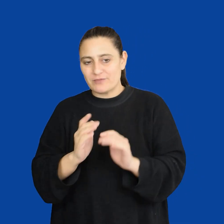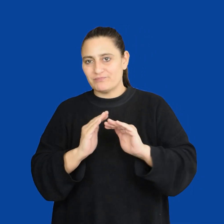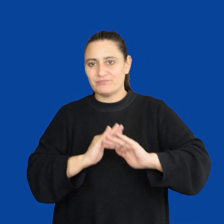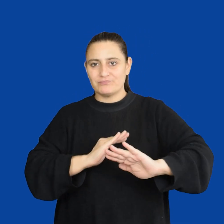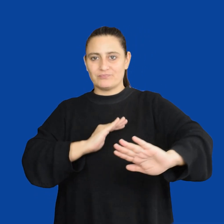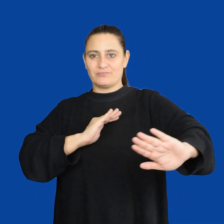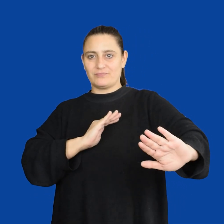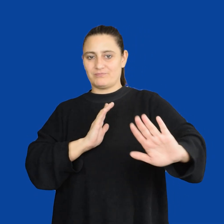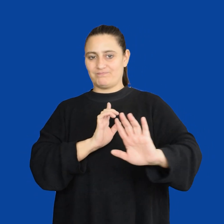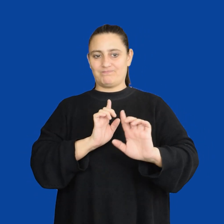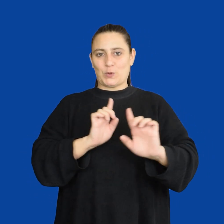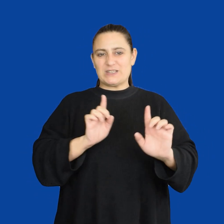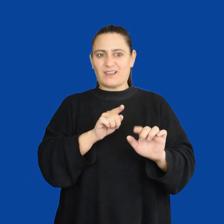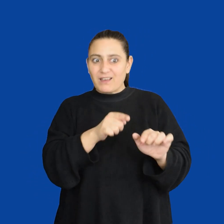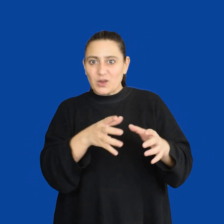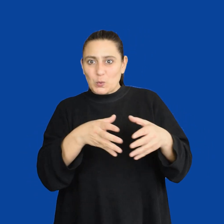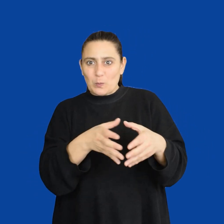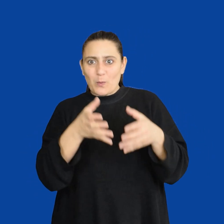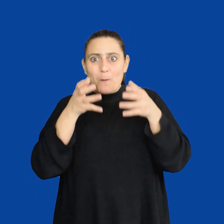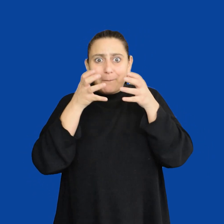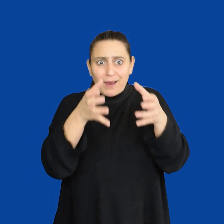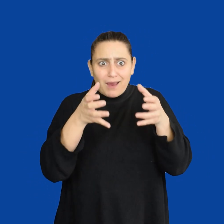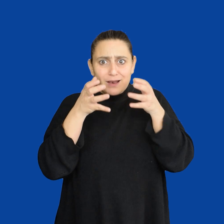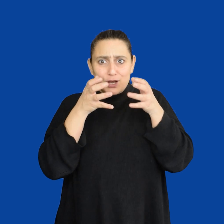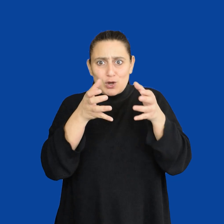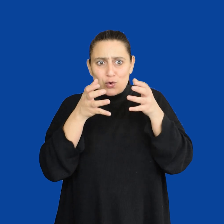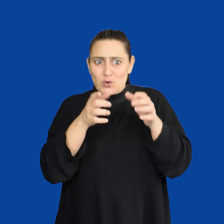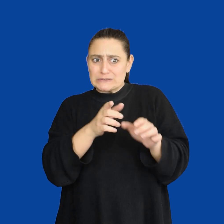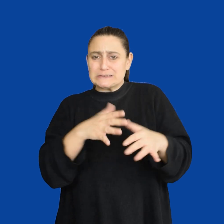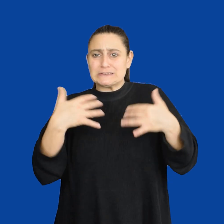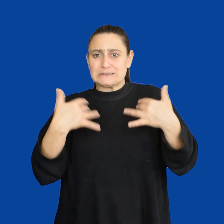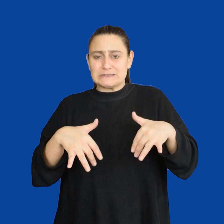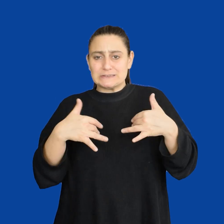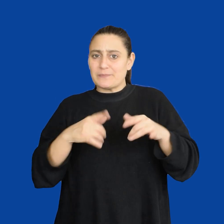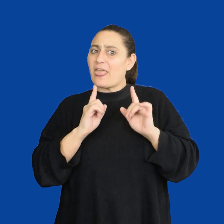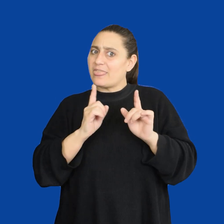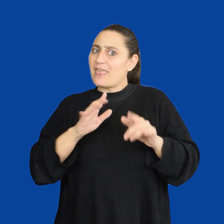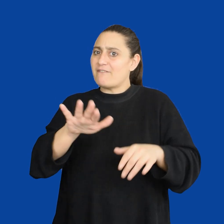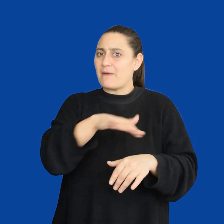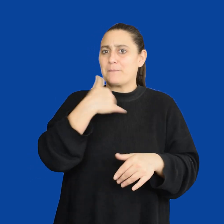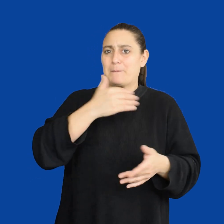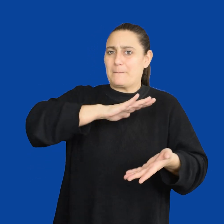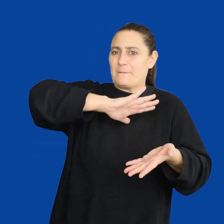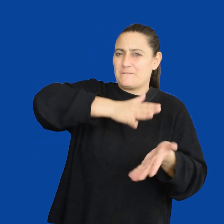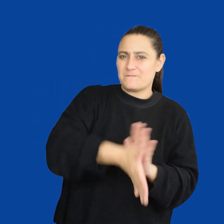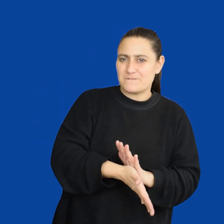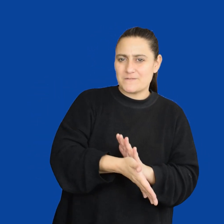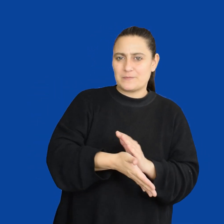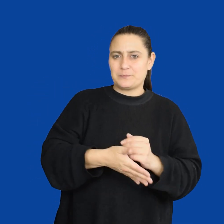una personificación de la maldad, que representa una amenaza y por lo tanto debe ser erradicada.